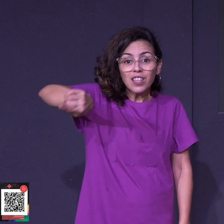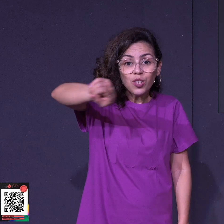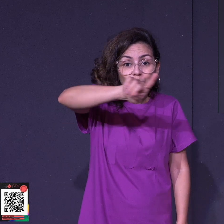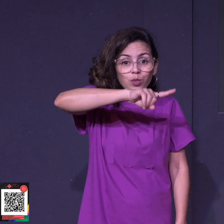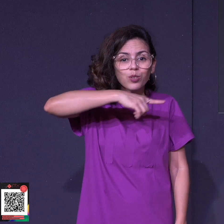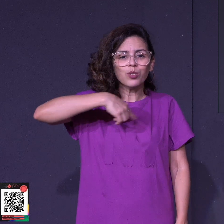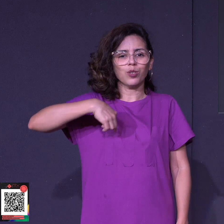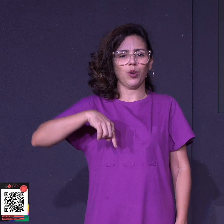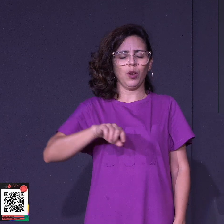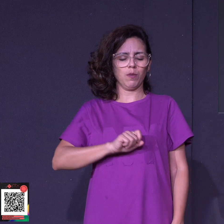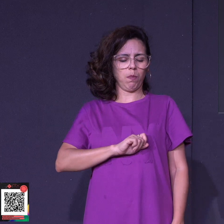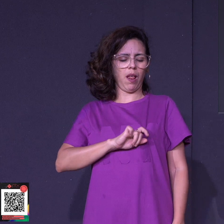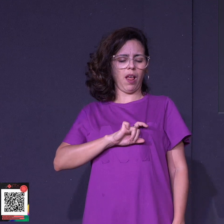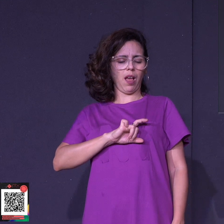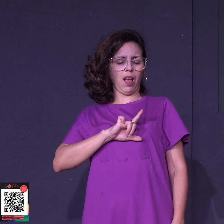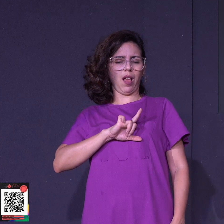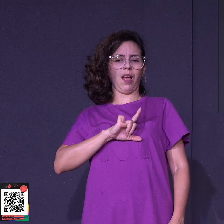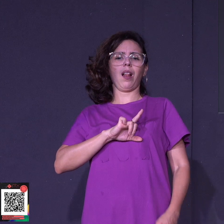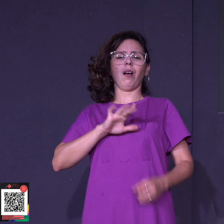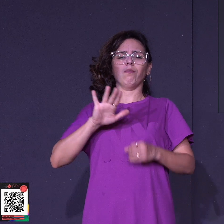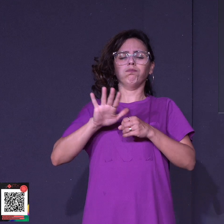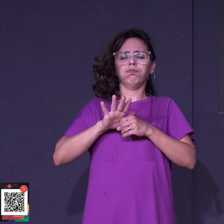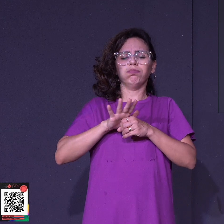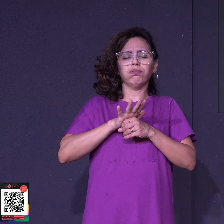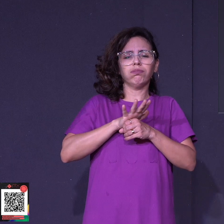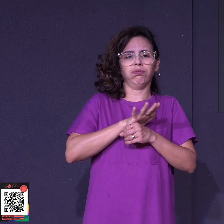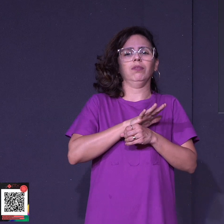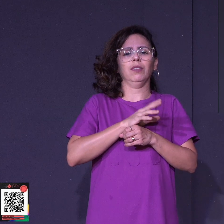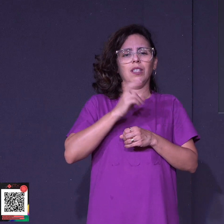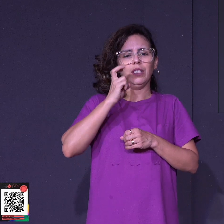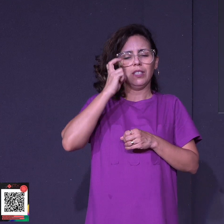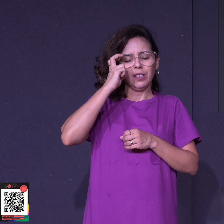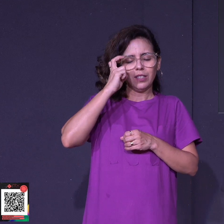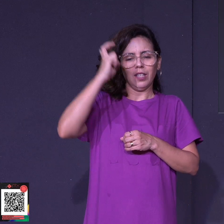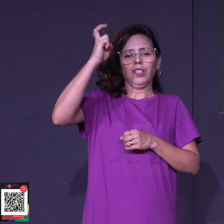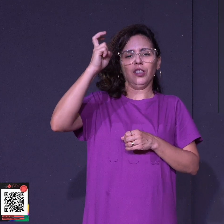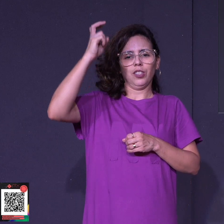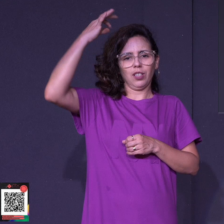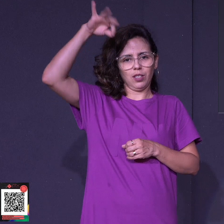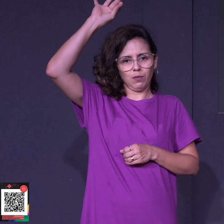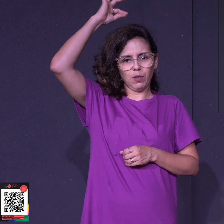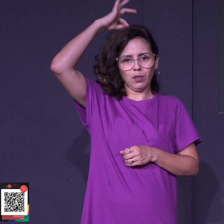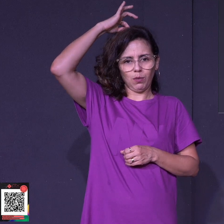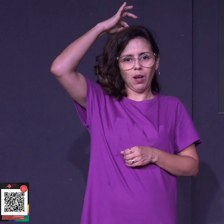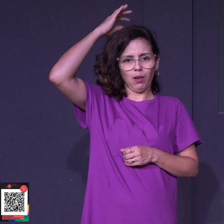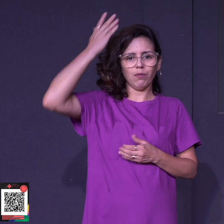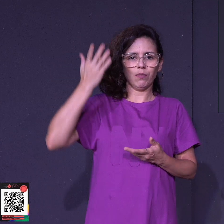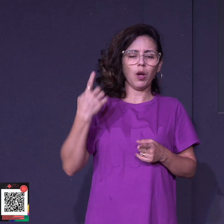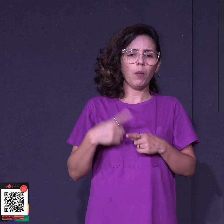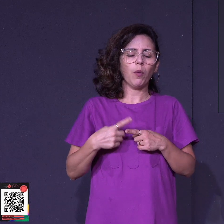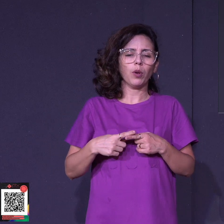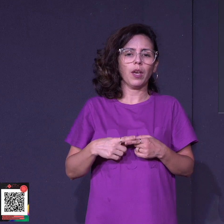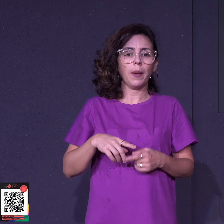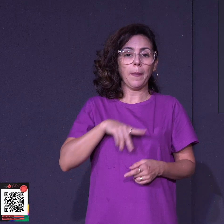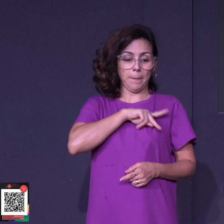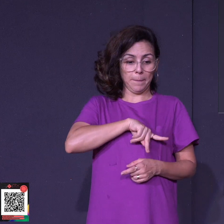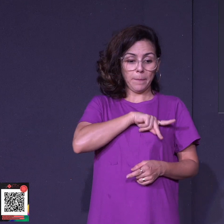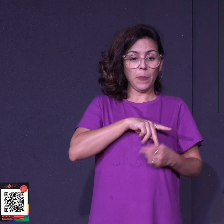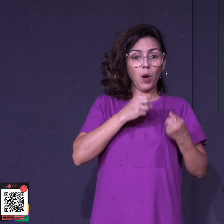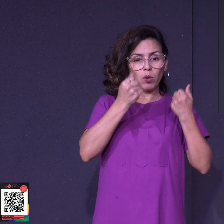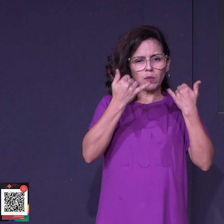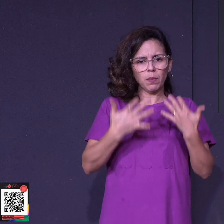inteligência espiritual. Em 1 Coríntios 2, 15 e 14, Paulo disse assim: o homem natural não compreende as coisas do Espírito de